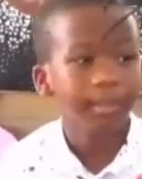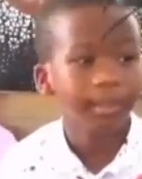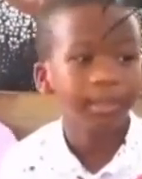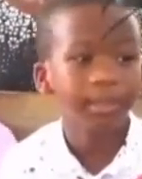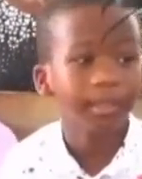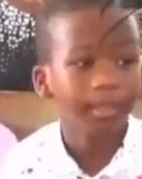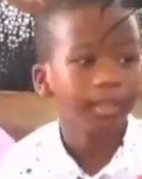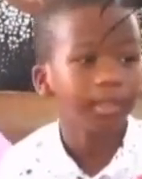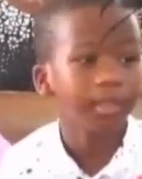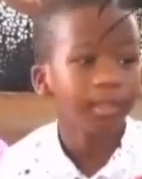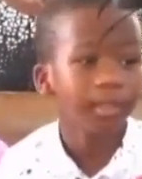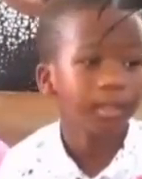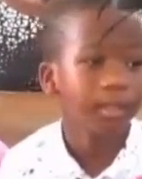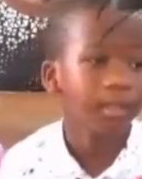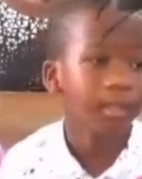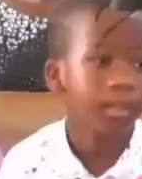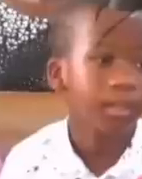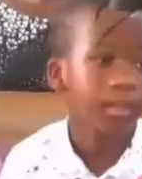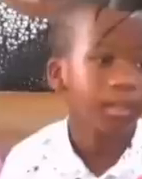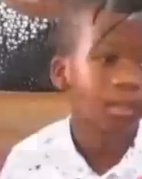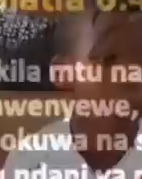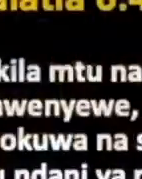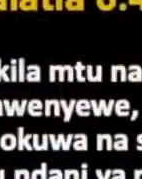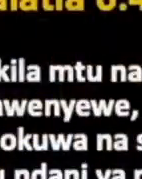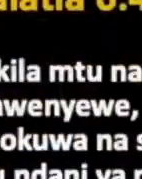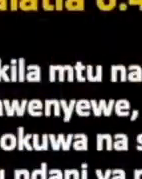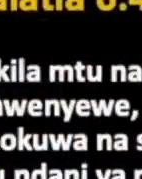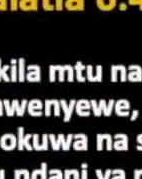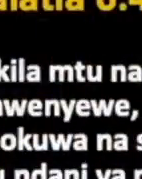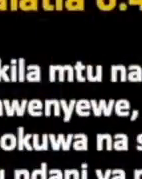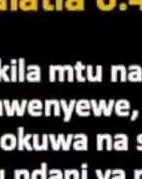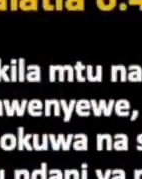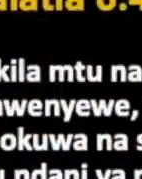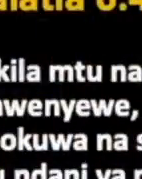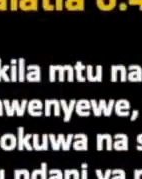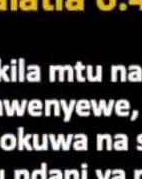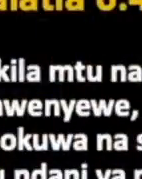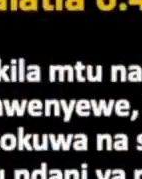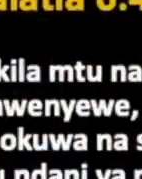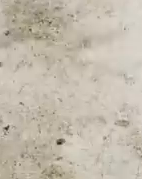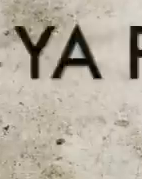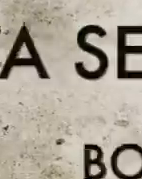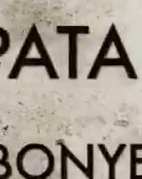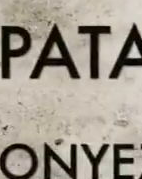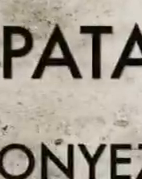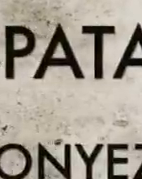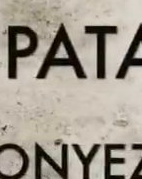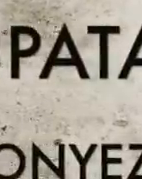Yesu, okoa, awimbi.